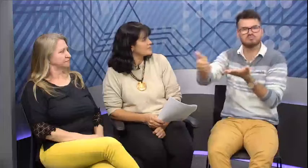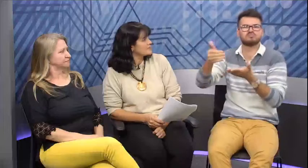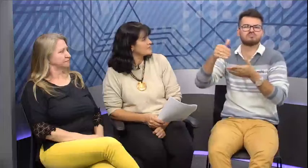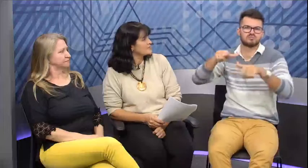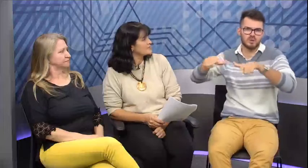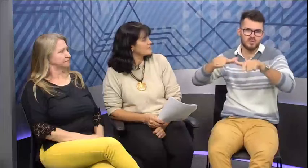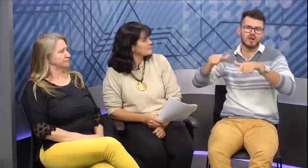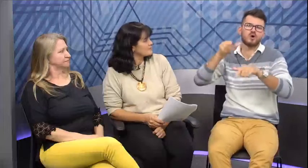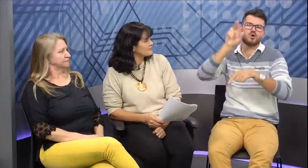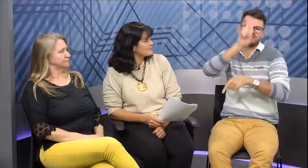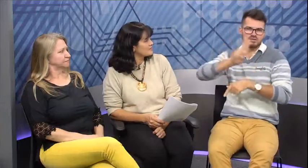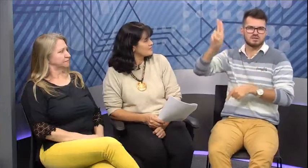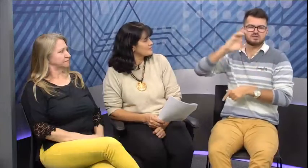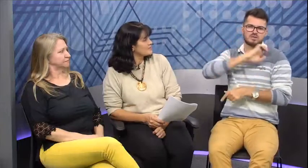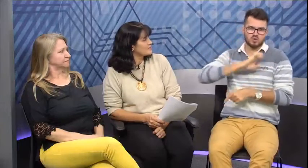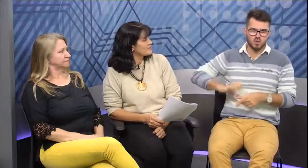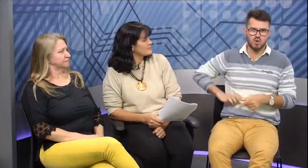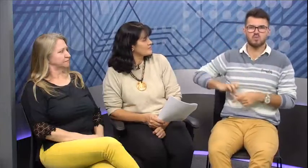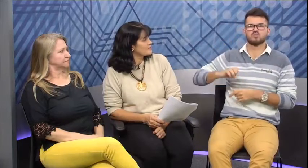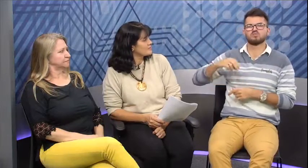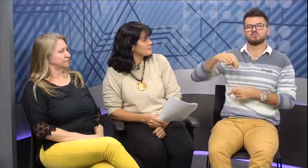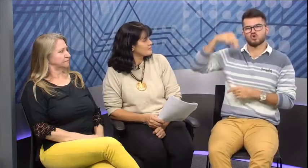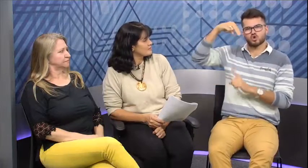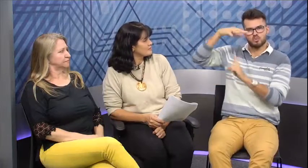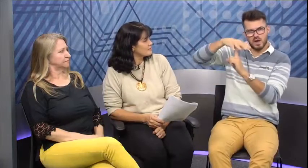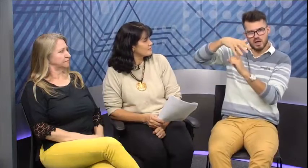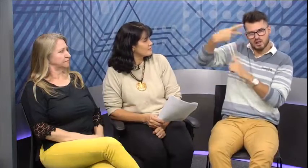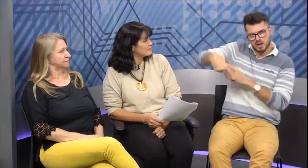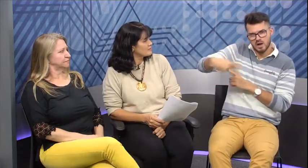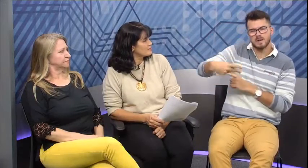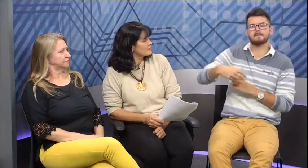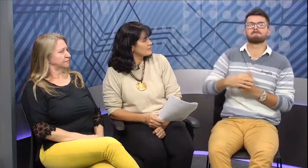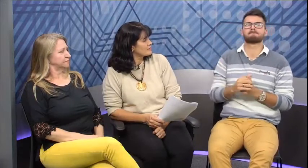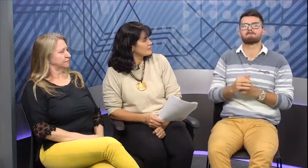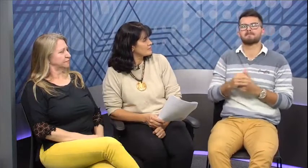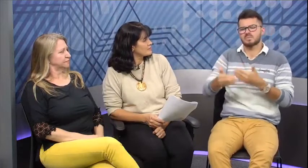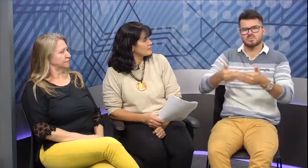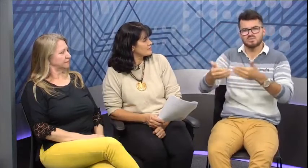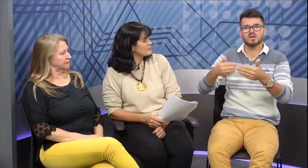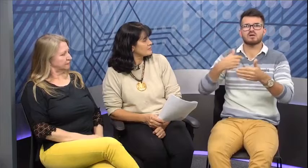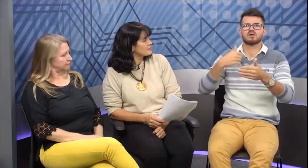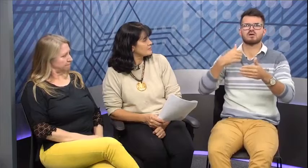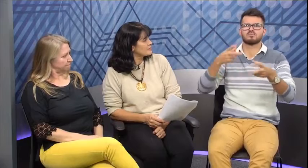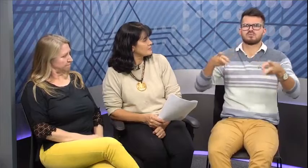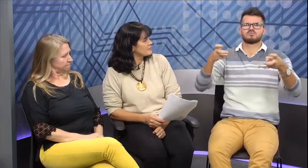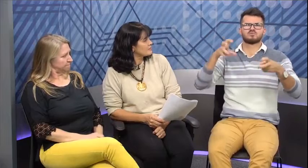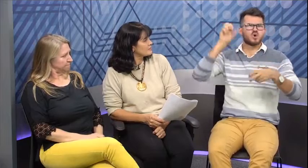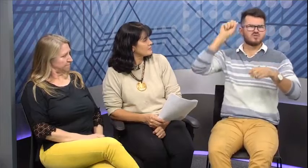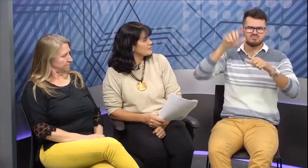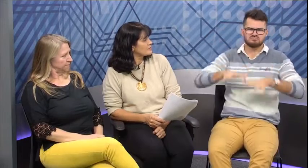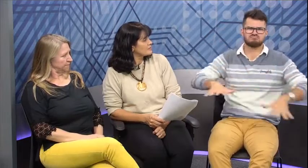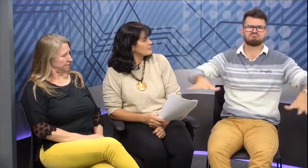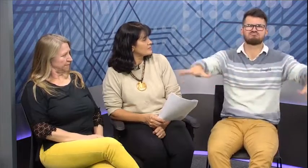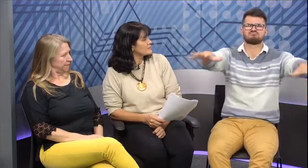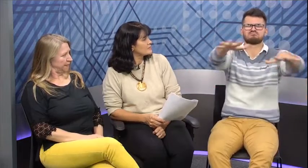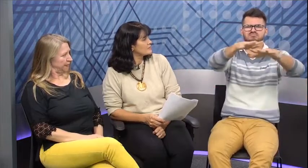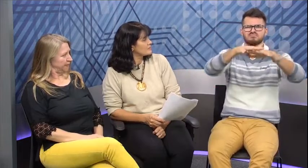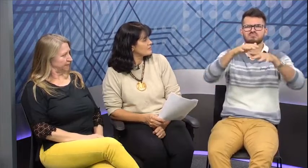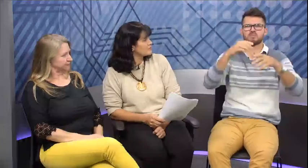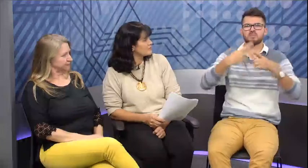Então, hoje eu atuo numa universidade federal no Norte, e trabalho como professor, né? Lá todos